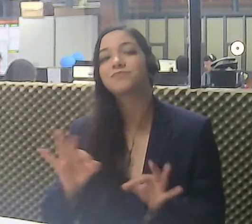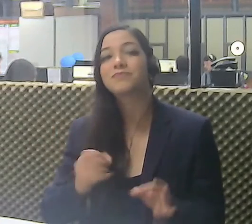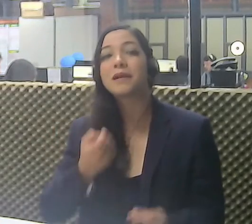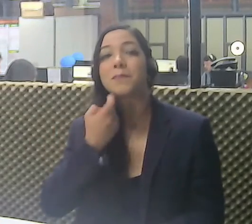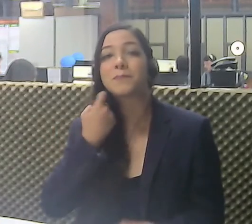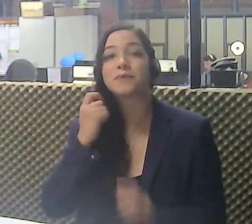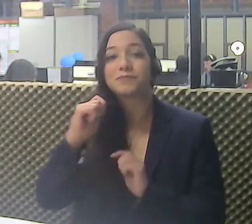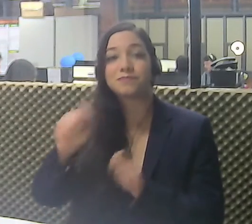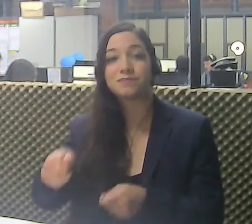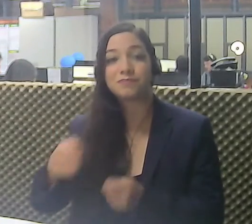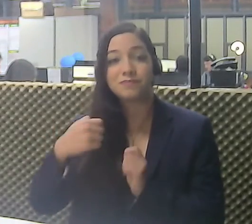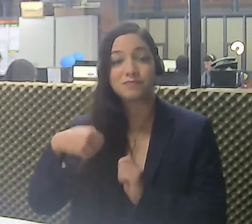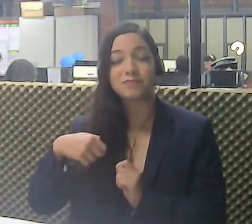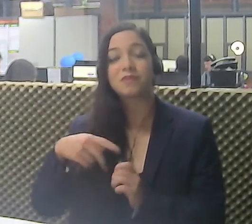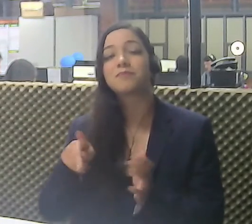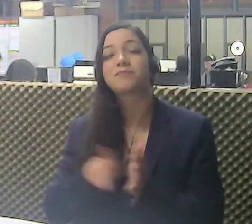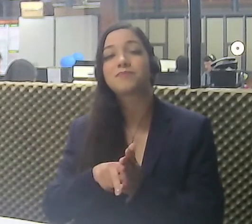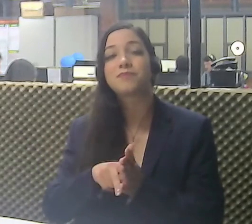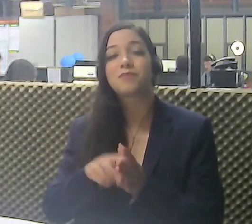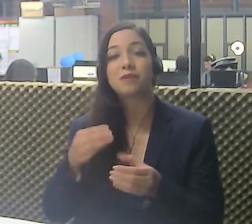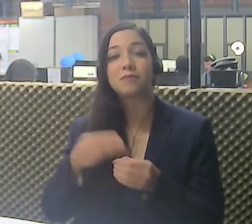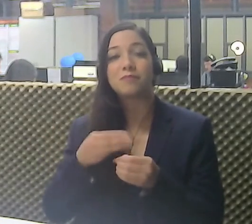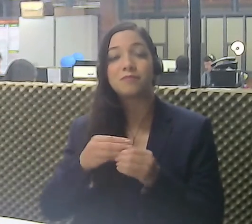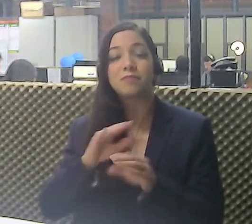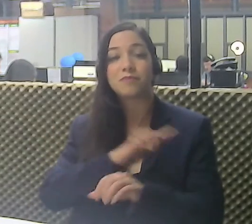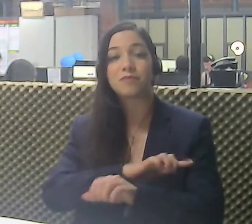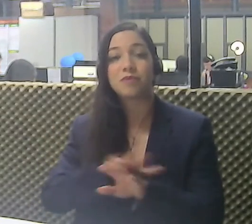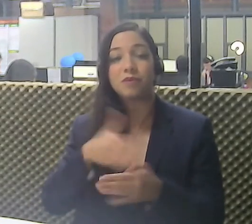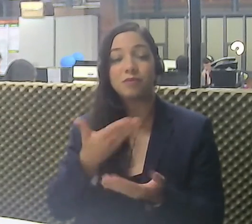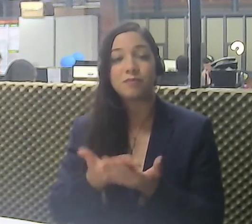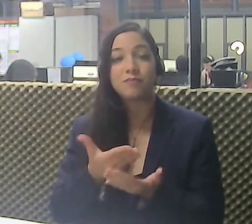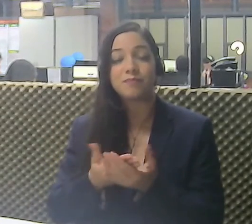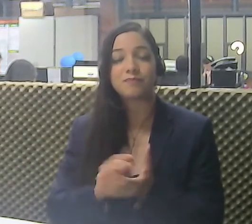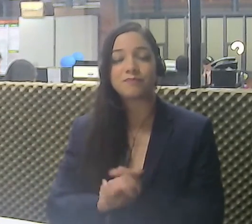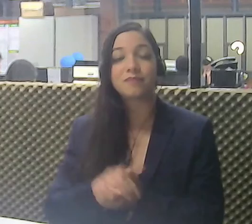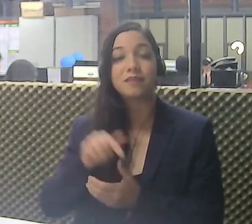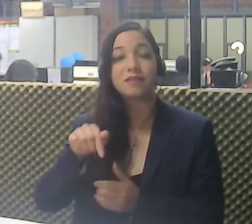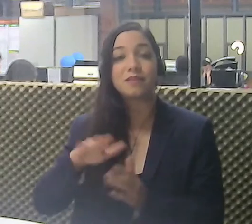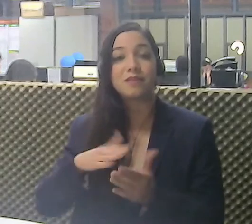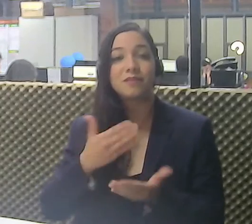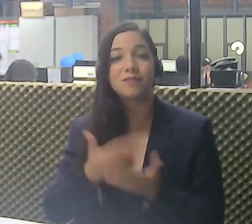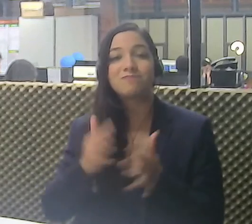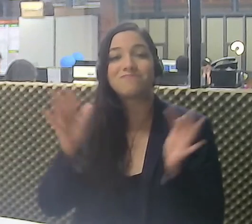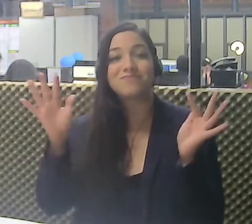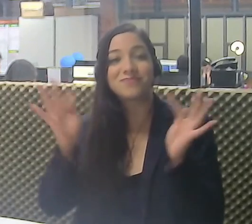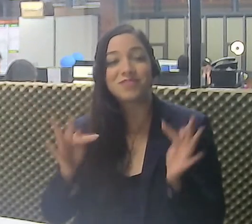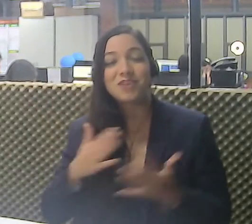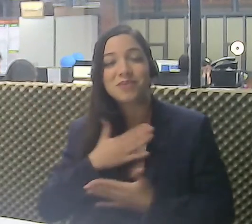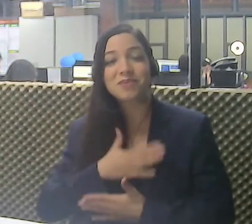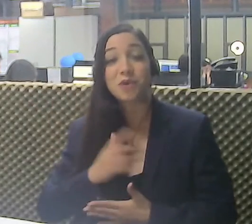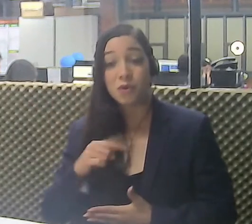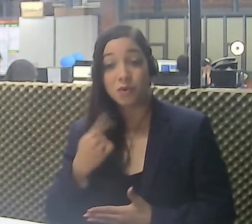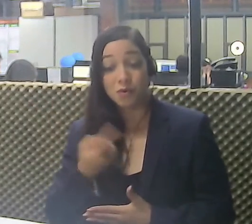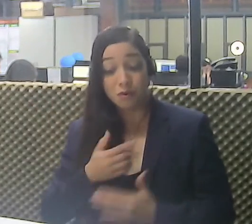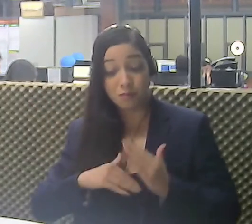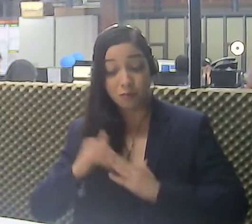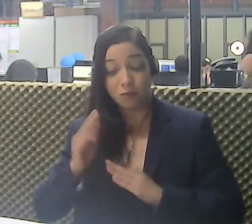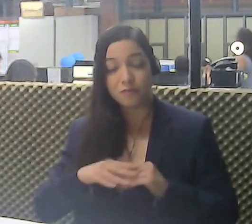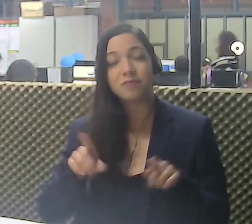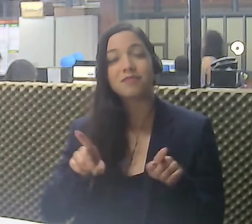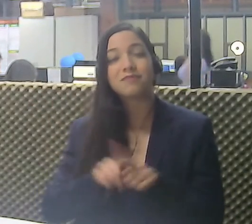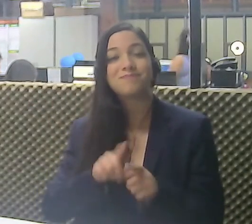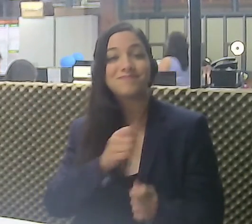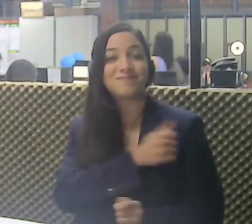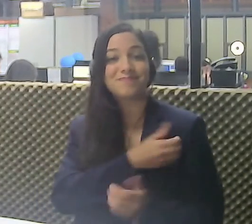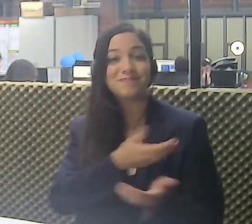na Rede, desenvolvido agora na Rede Municipal de Educação. Aqui, nossa escola está muito feliz, não só nós, os profissionais, como os